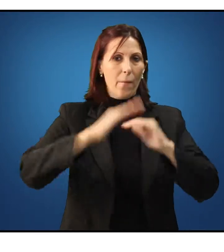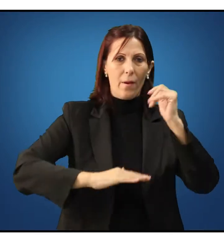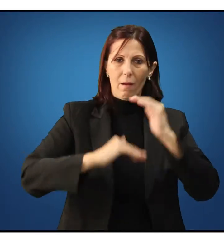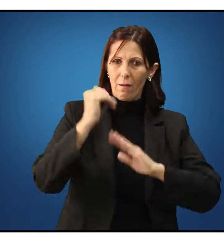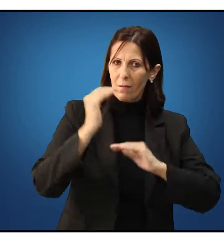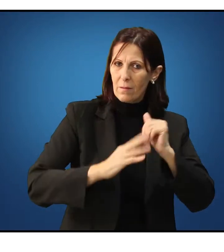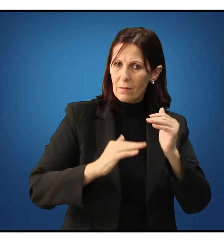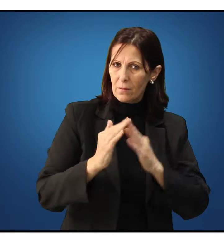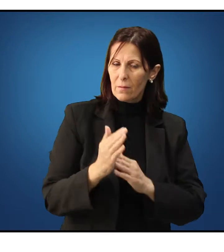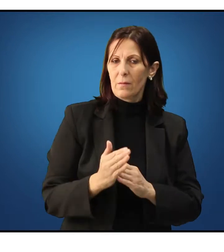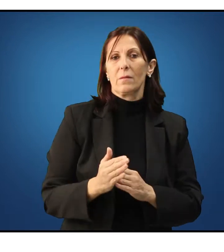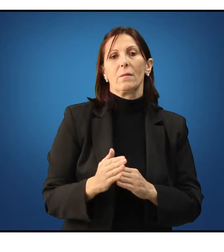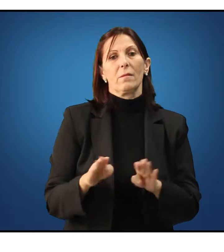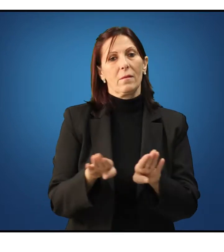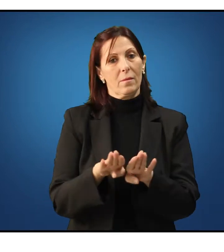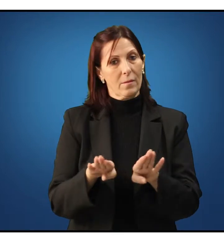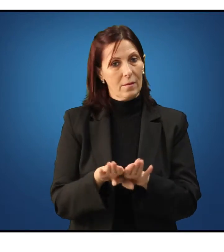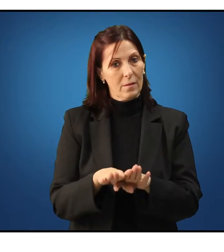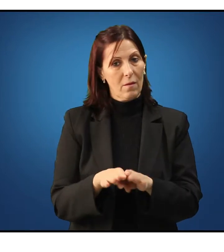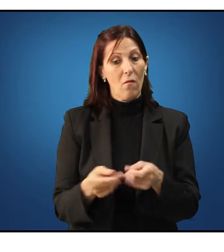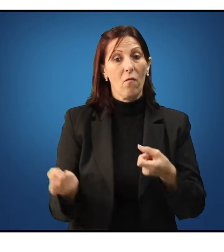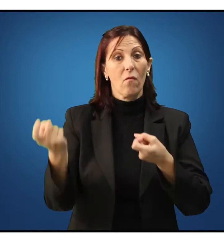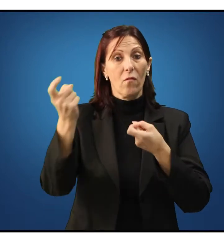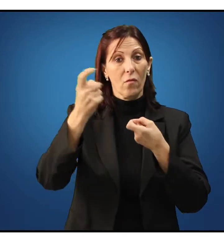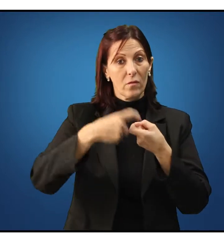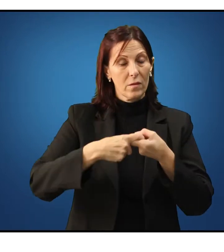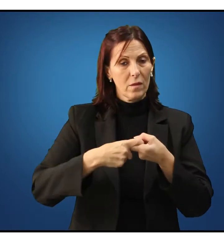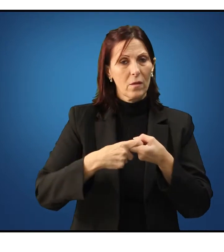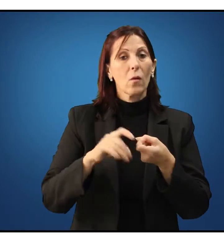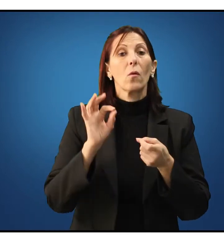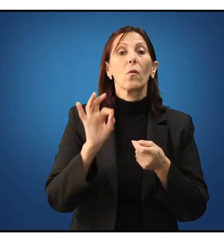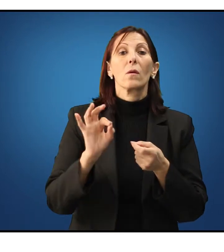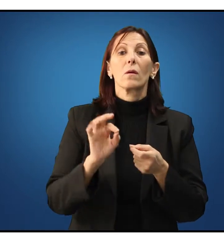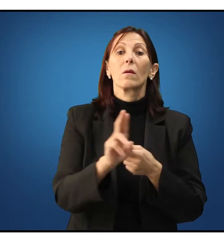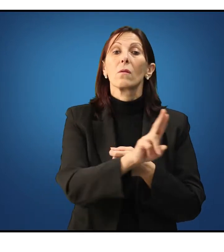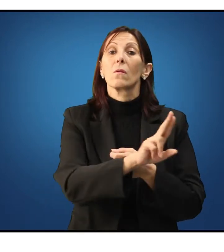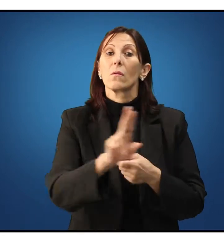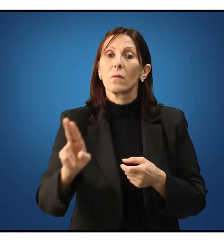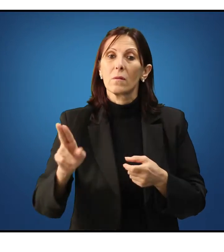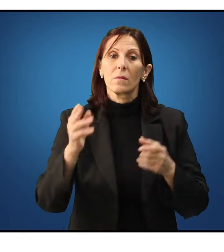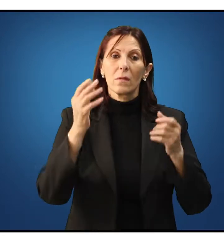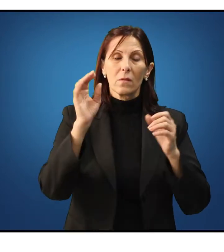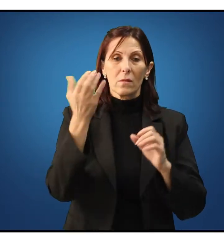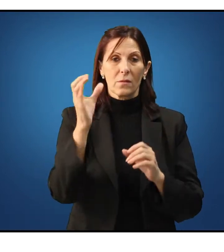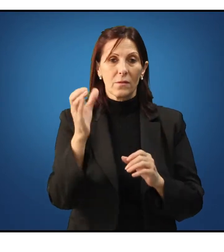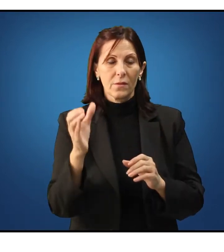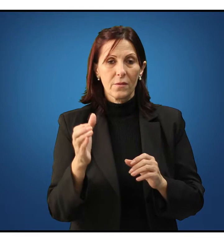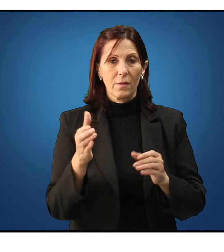portanto, voltada àquilo que se denominou de ciência moderna.